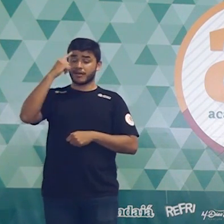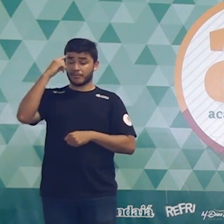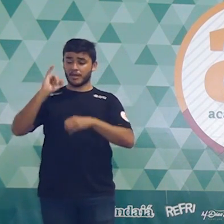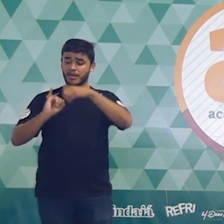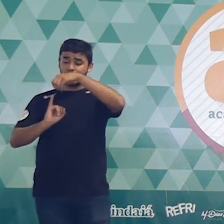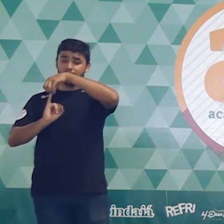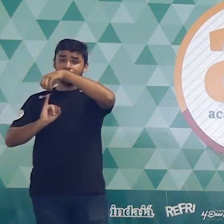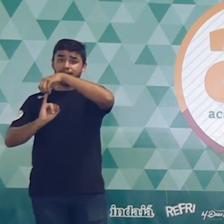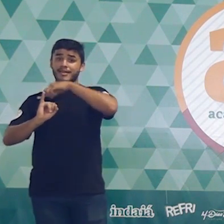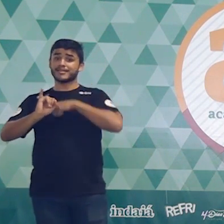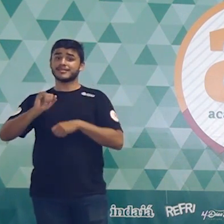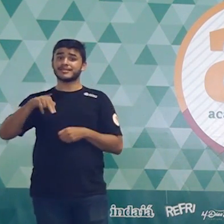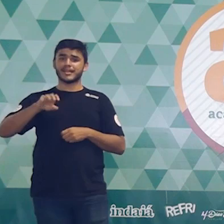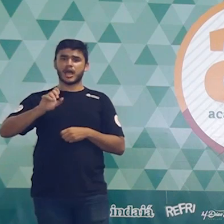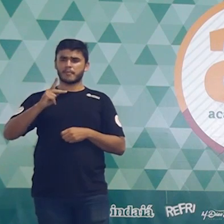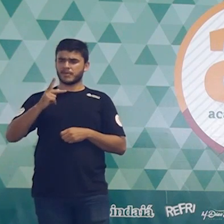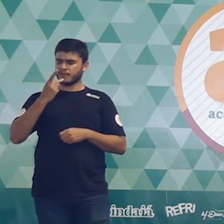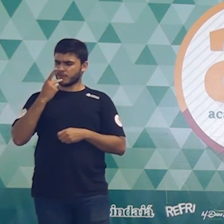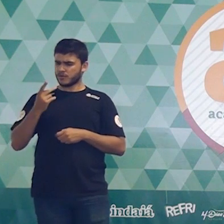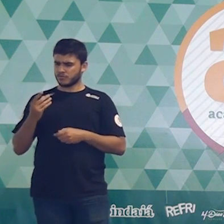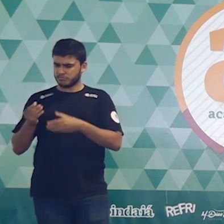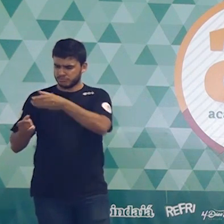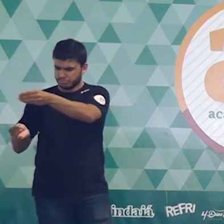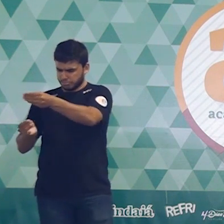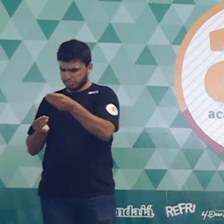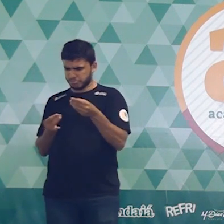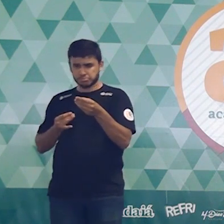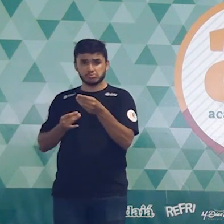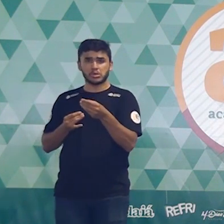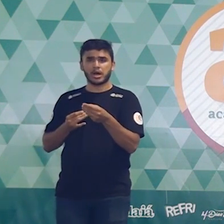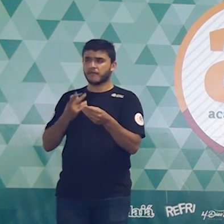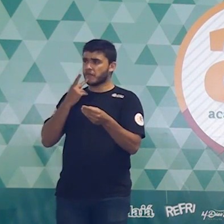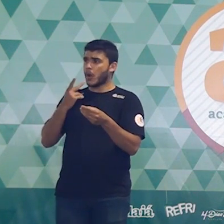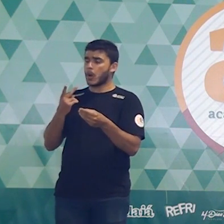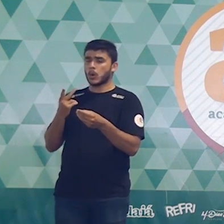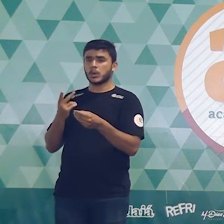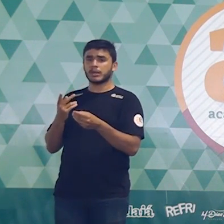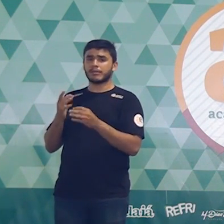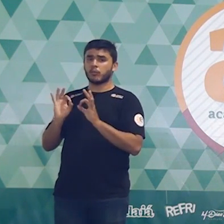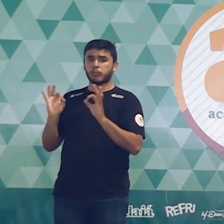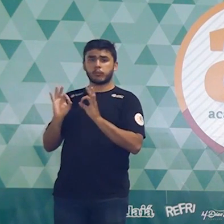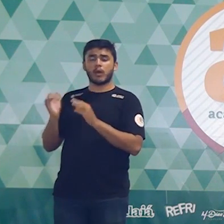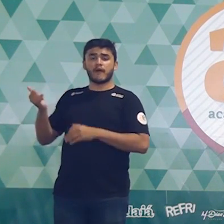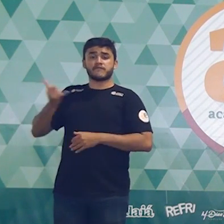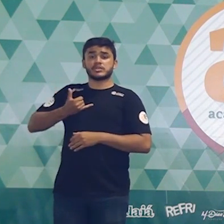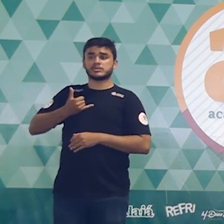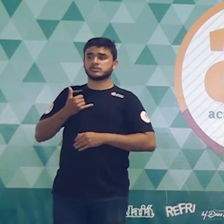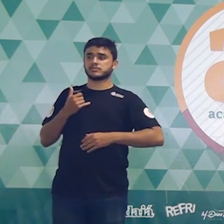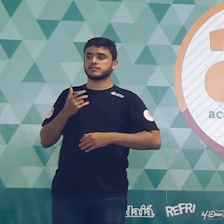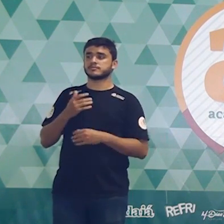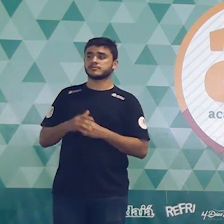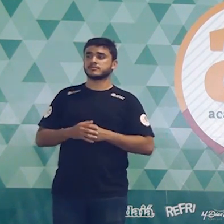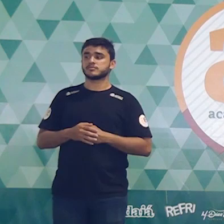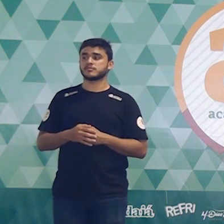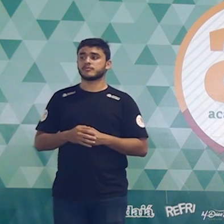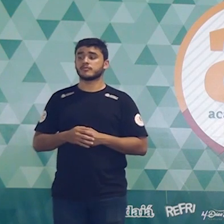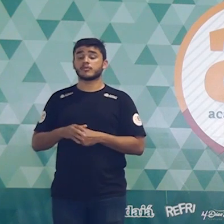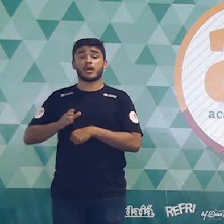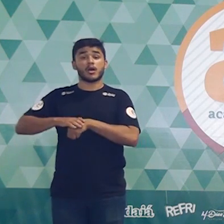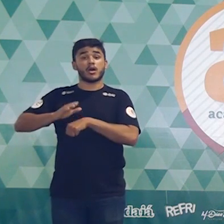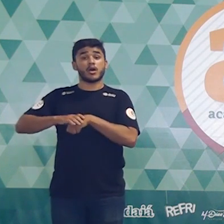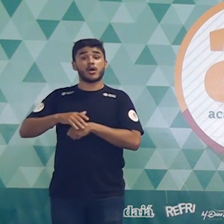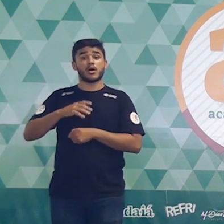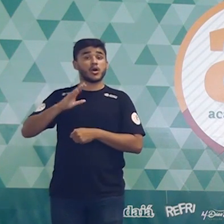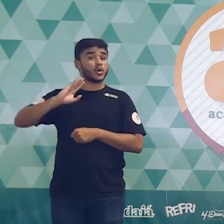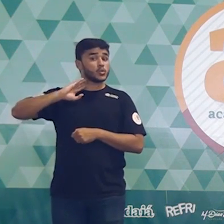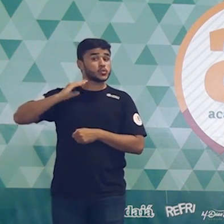mesma, porque ninguém escreve aqui desrespeitando direitos humanos. Como? O juiz deferiu, só que